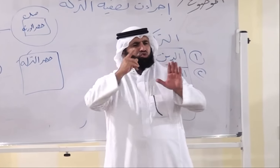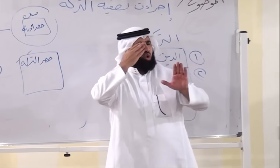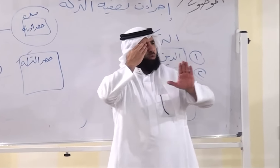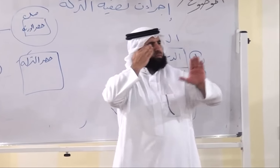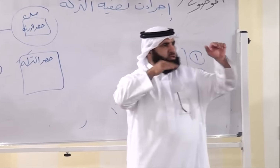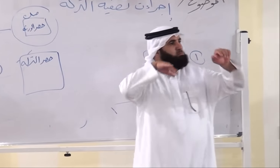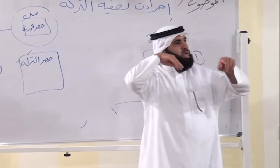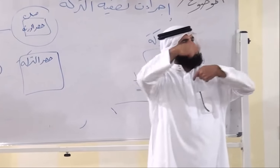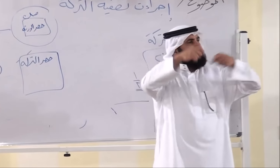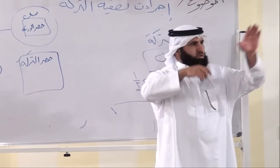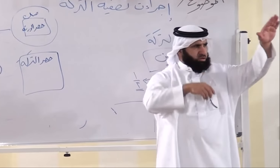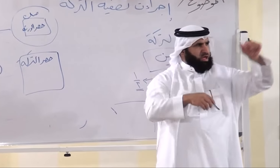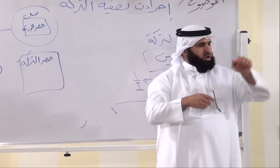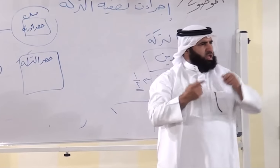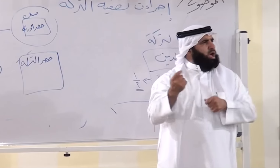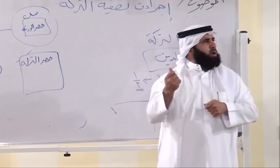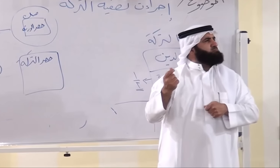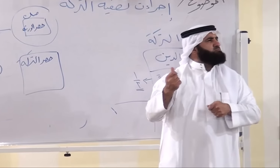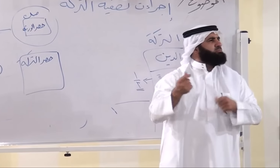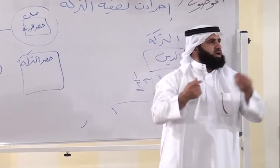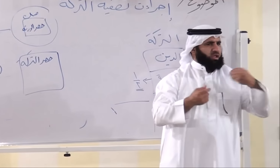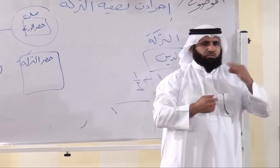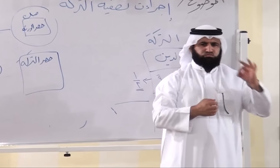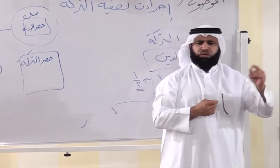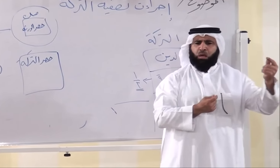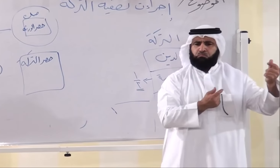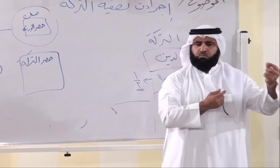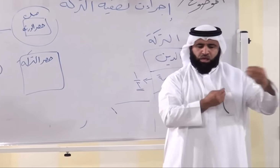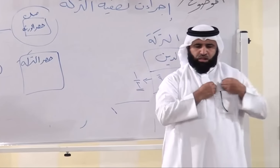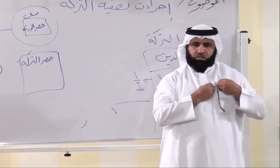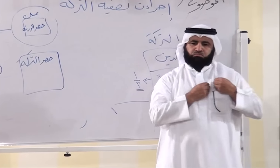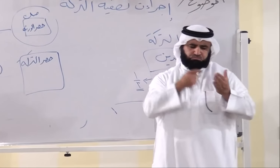عليه، وهذا يصير في حالات قليله مو كثير.